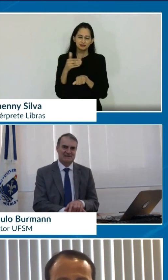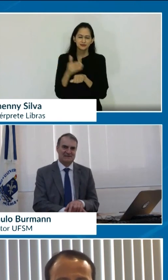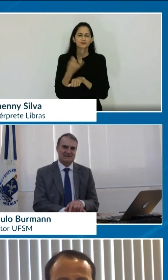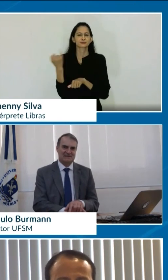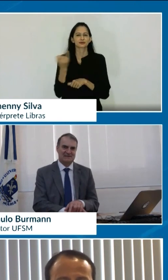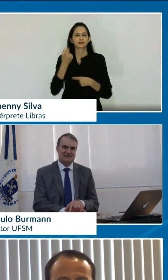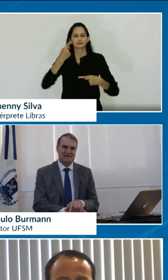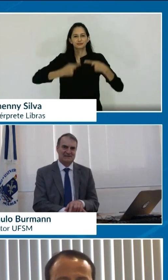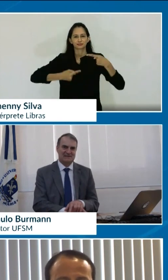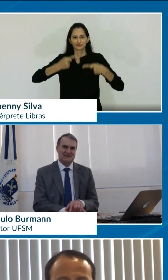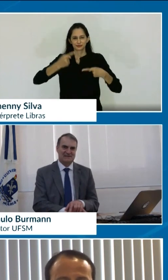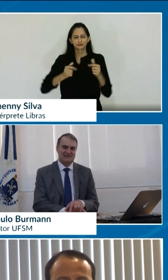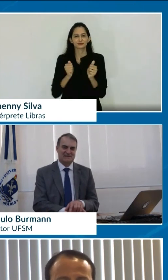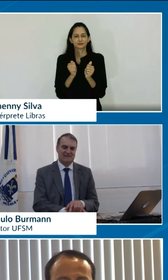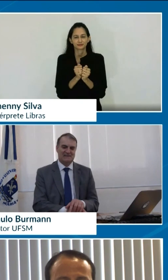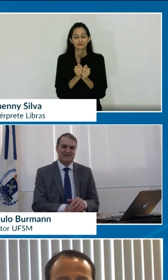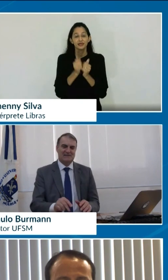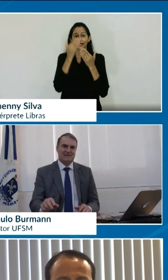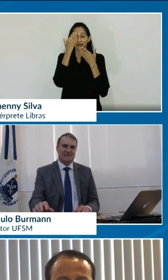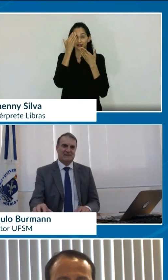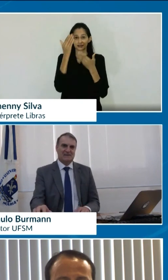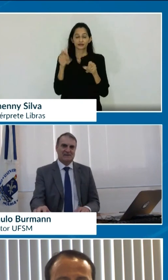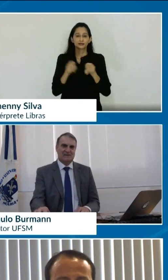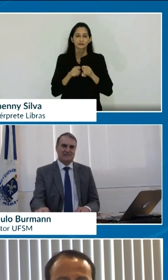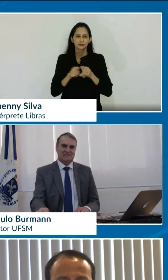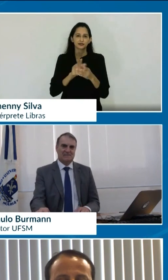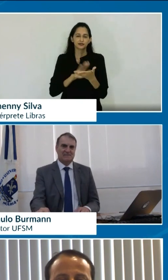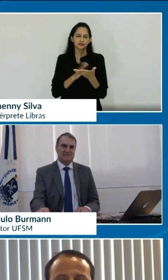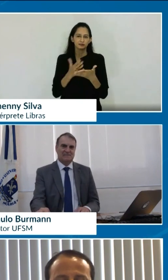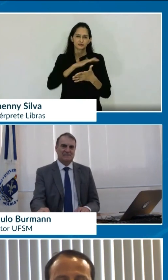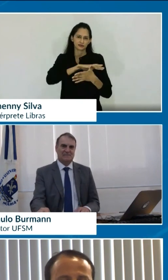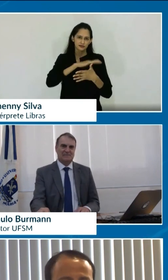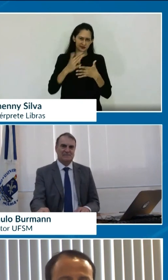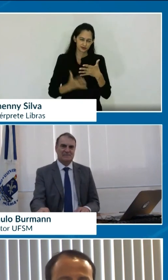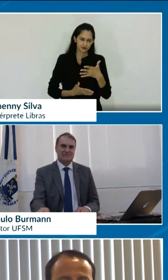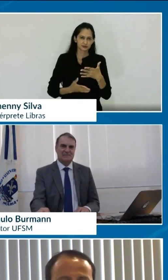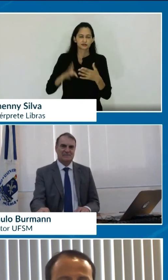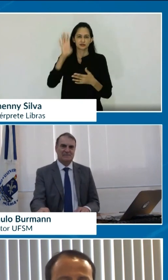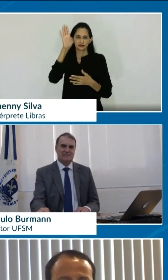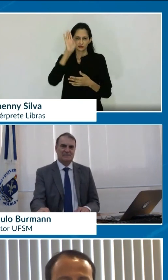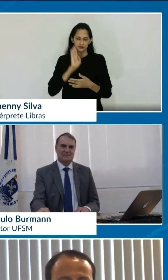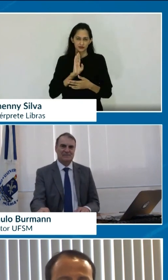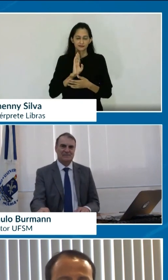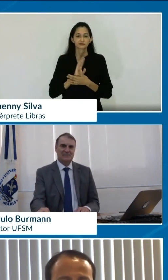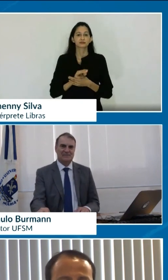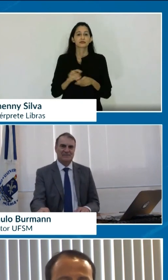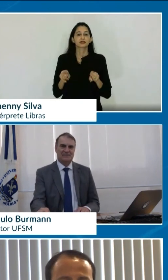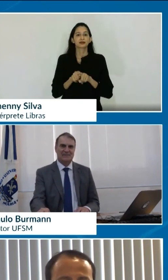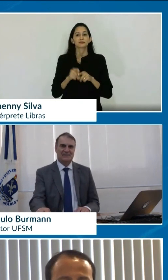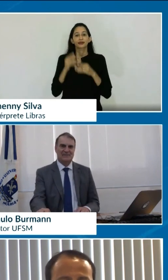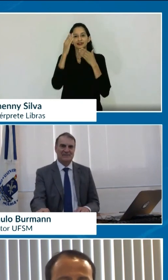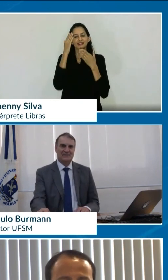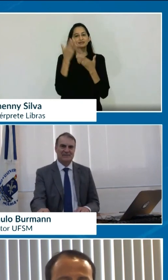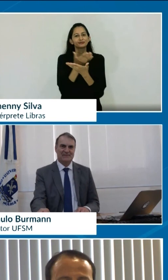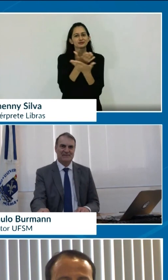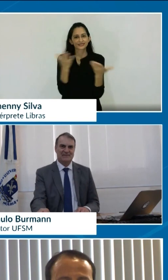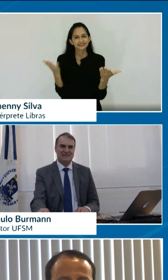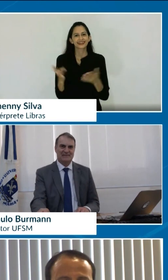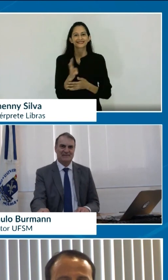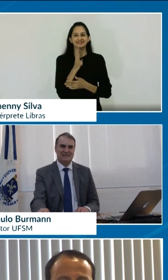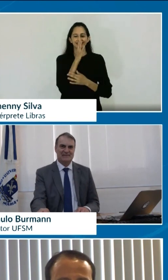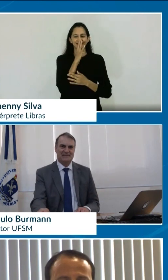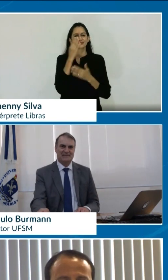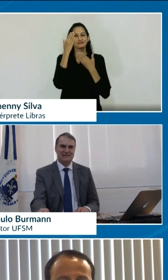para a gente recebê-los. Agradeço também a Jenny Silva, fazendo a interpretação de Libras, e agradeço você que nos acompanhou. Muito obrigada